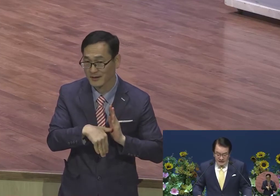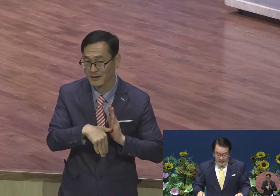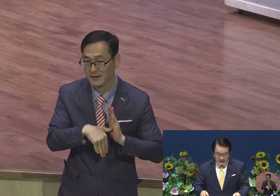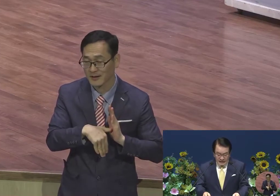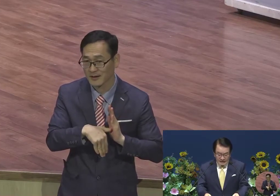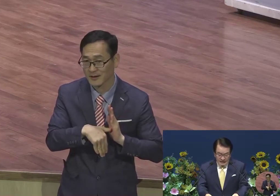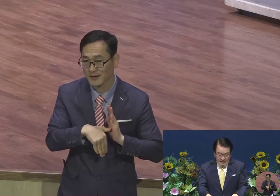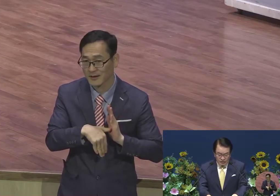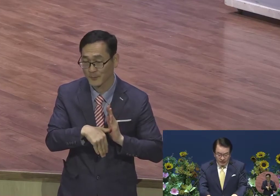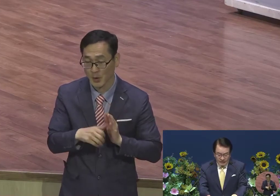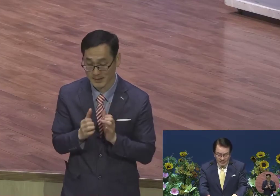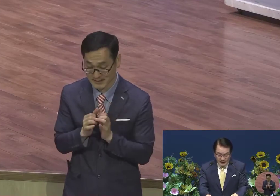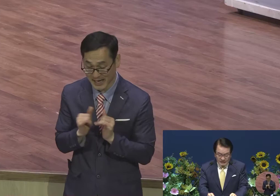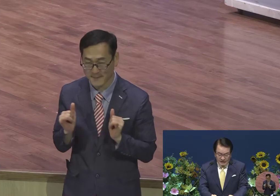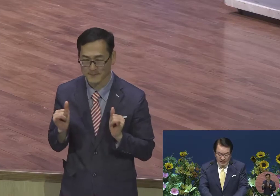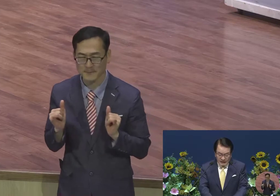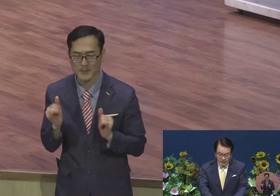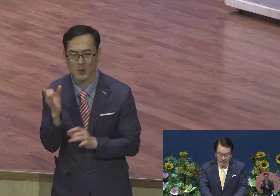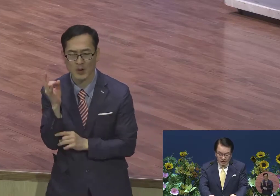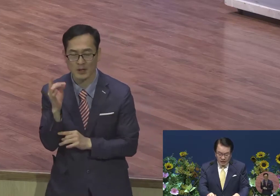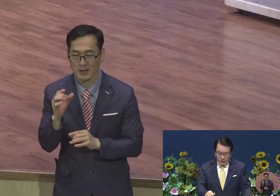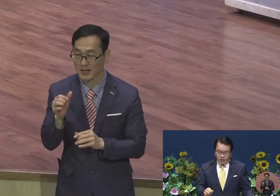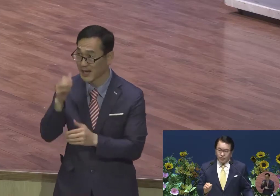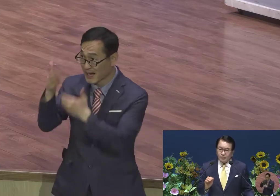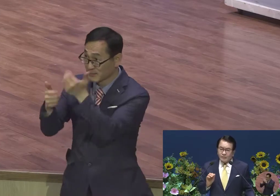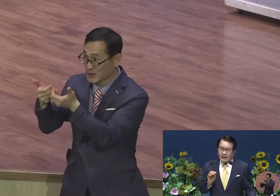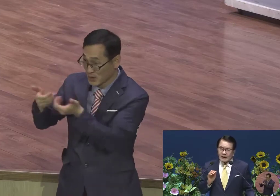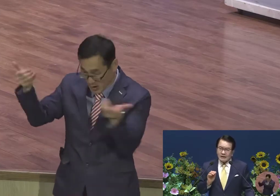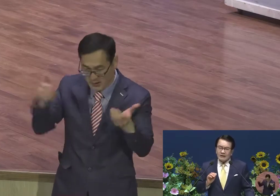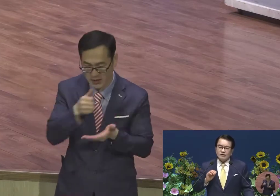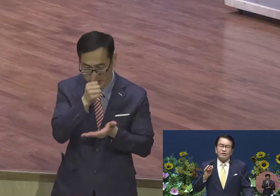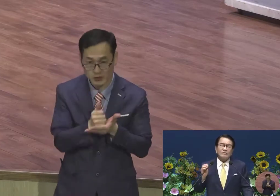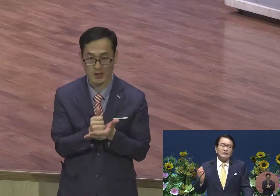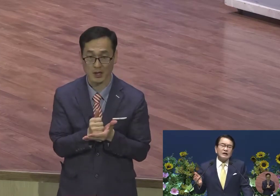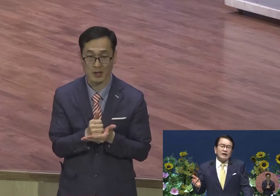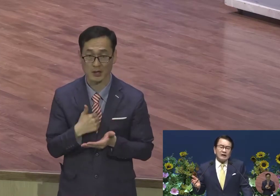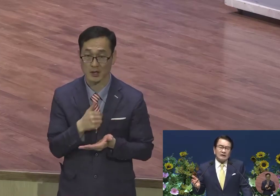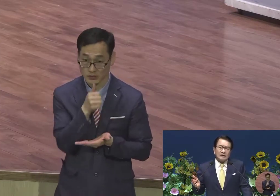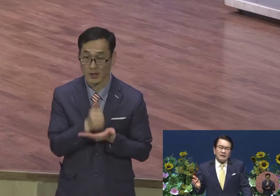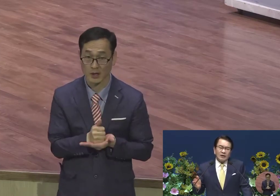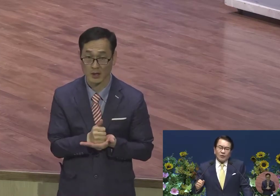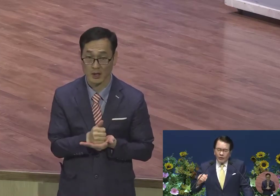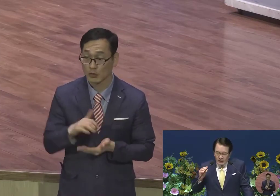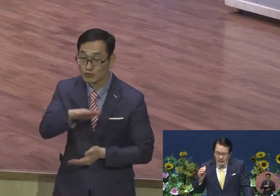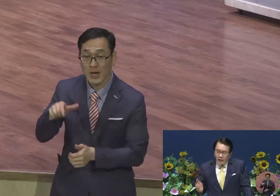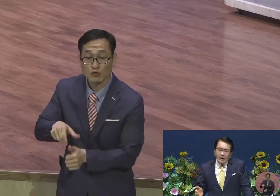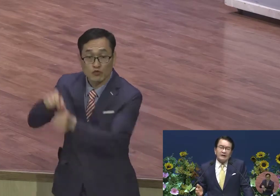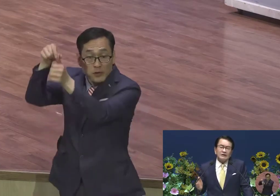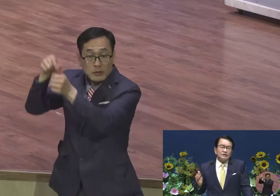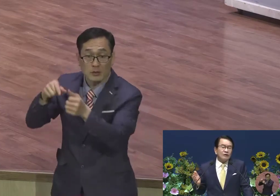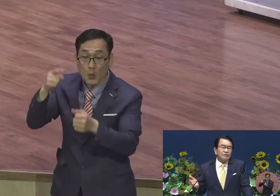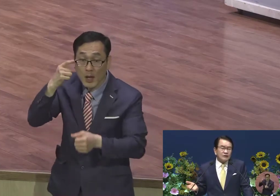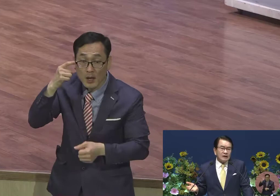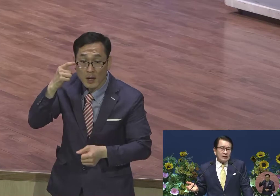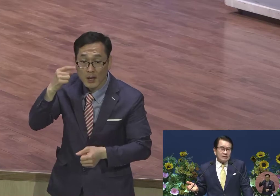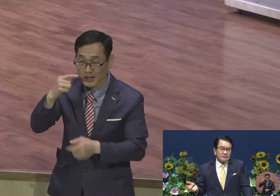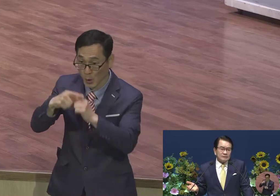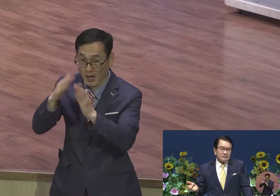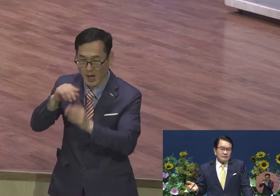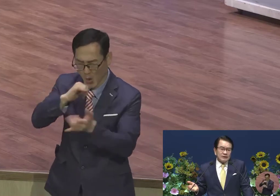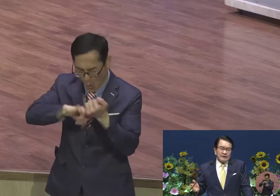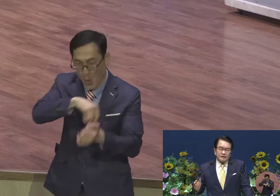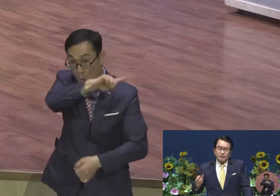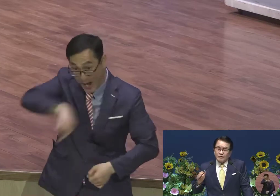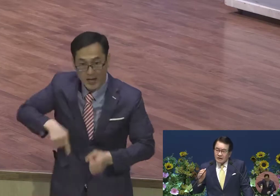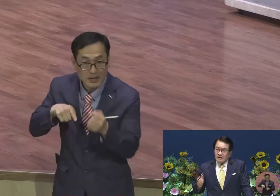인간의 상태가 죄인되었다 우리가 구원받아야 될 이유가 뭐냐 교회에 나와야 될 이유가 뭐냐